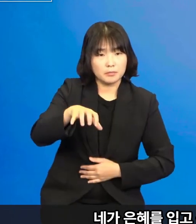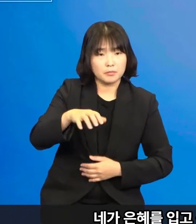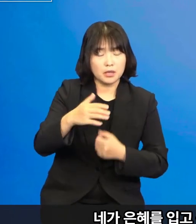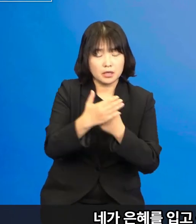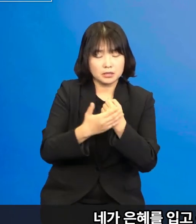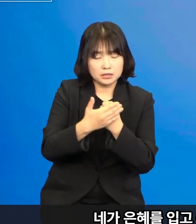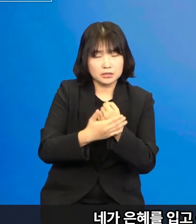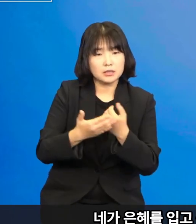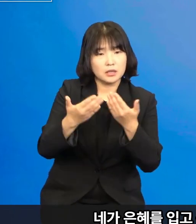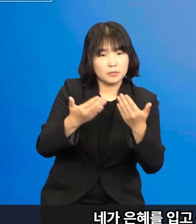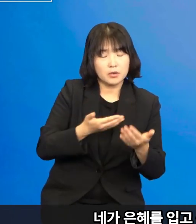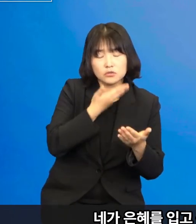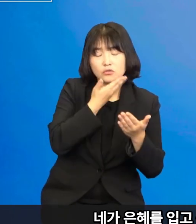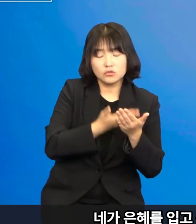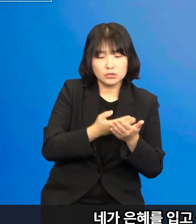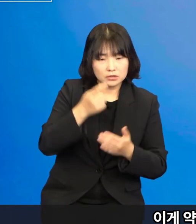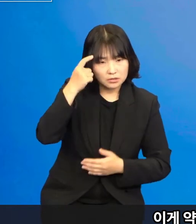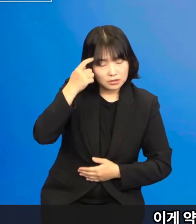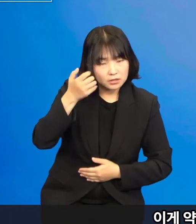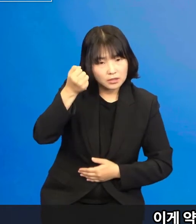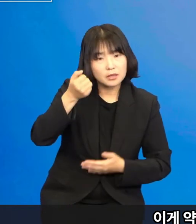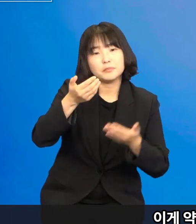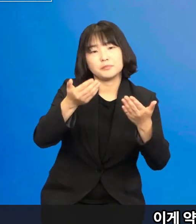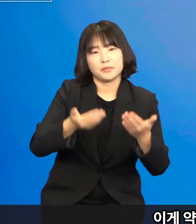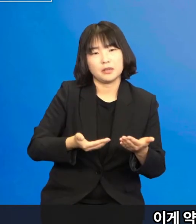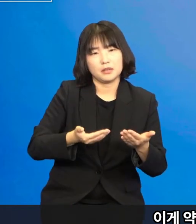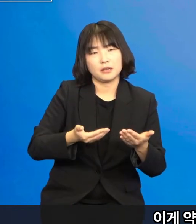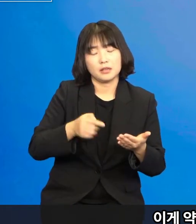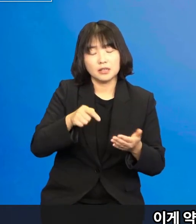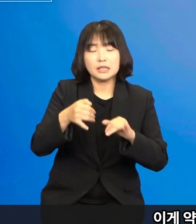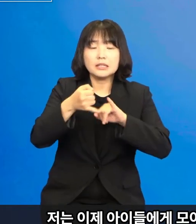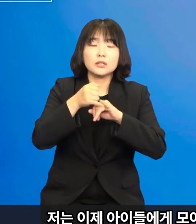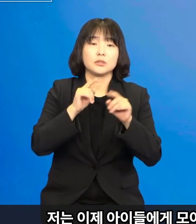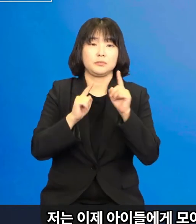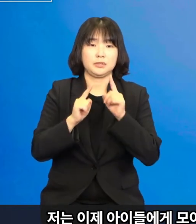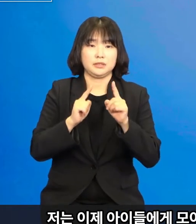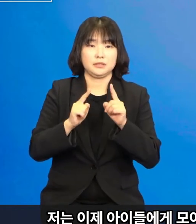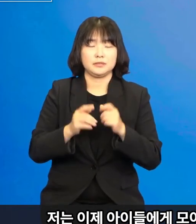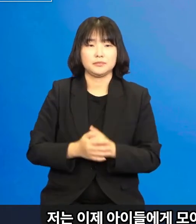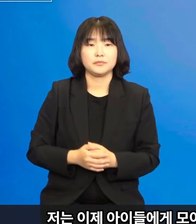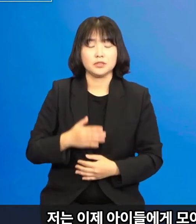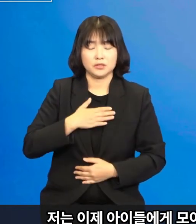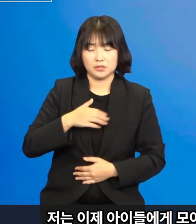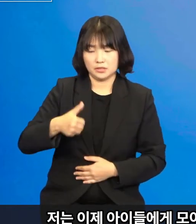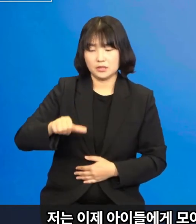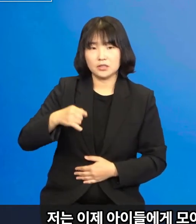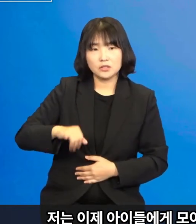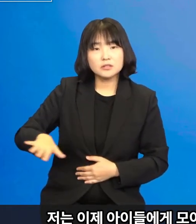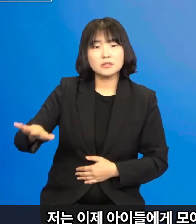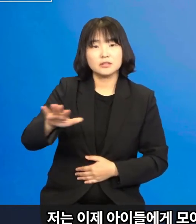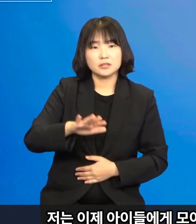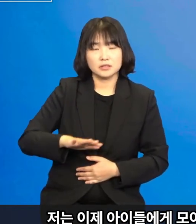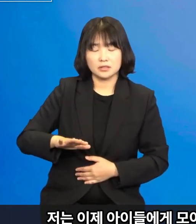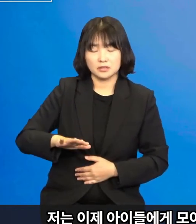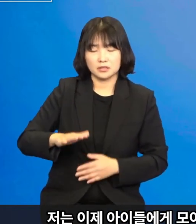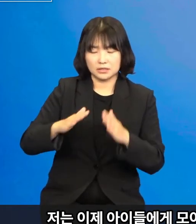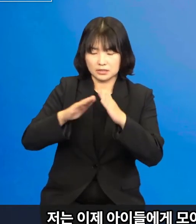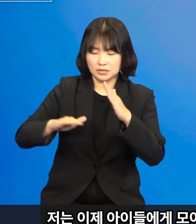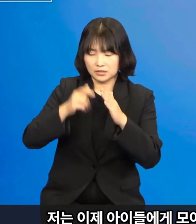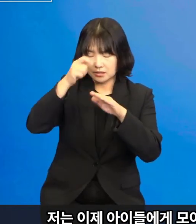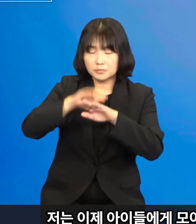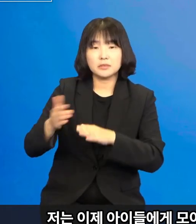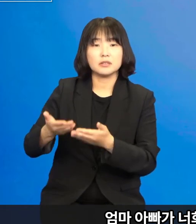여김을 받을 것이다. 이게 약속의 말씀이에요. 저는 이제 아이들에게 모여서 예배를 할 때, 가정 예배를 할